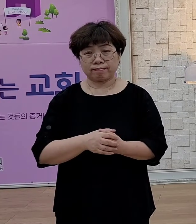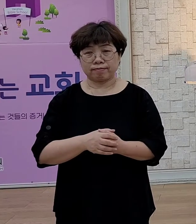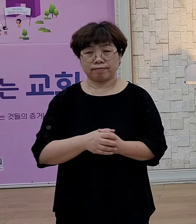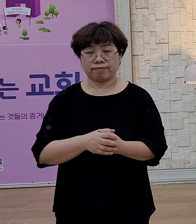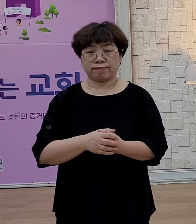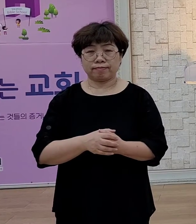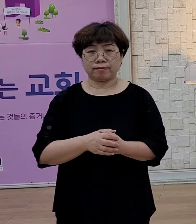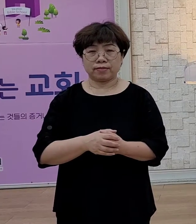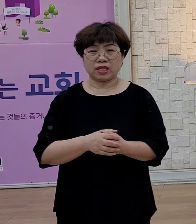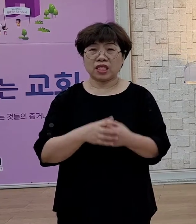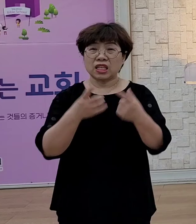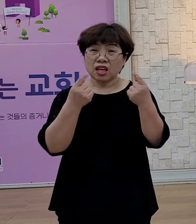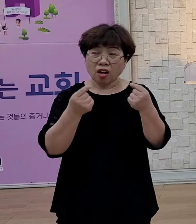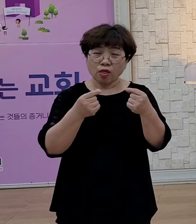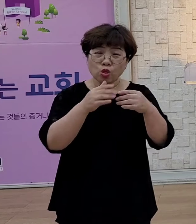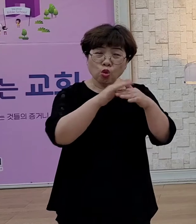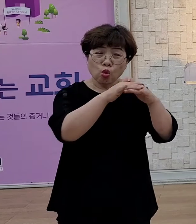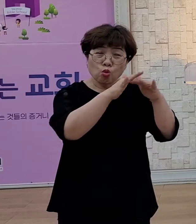이런 인내가 필요하다.